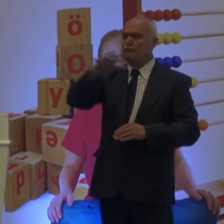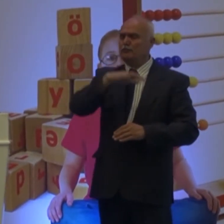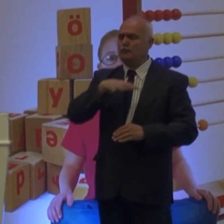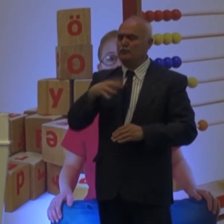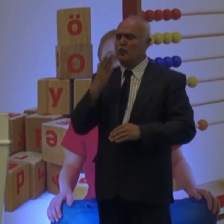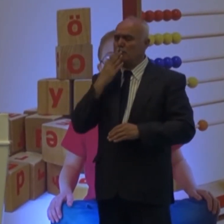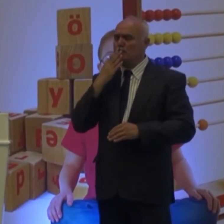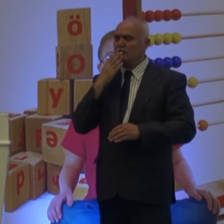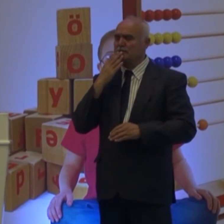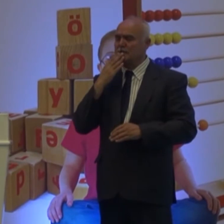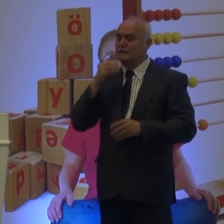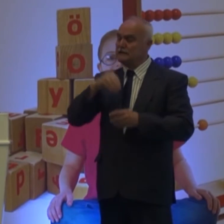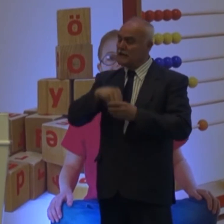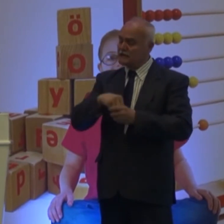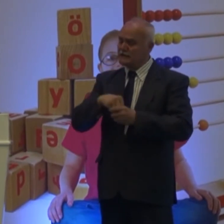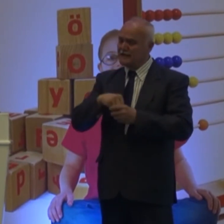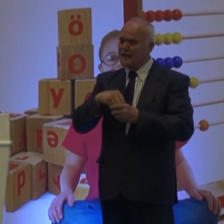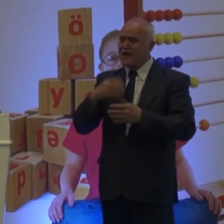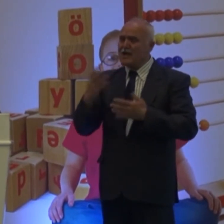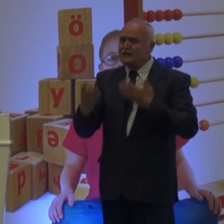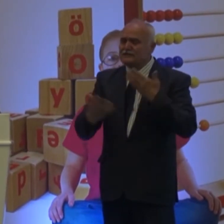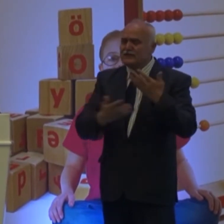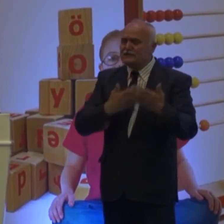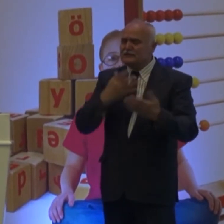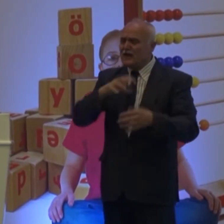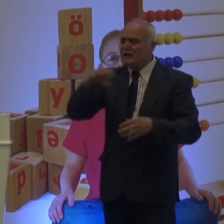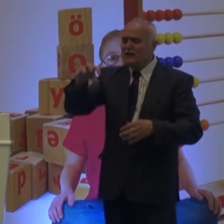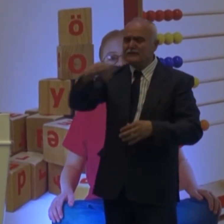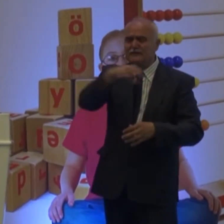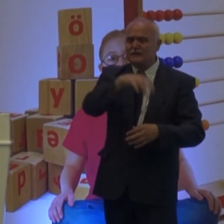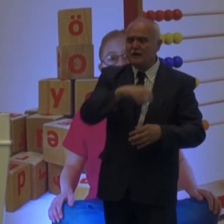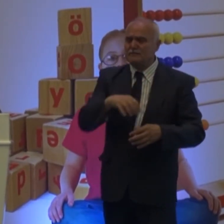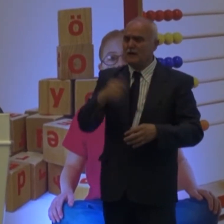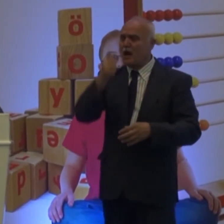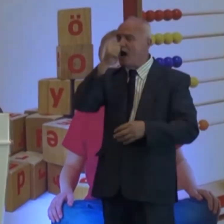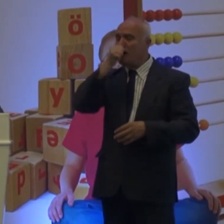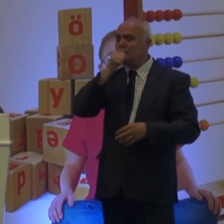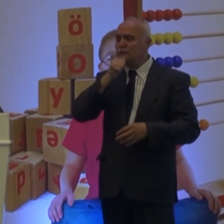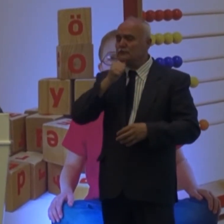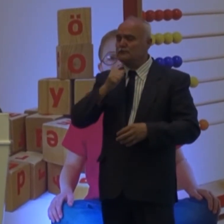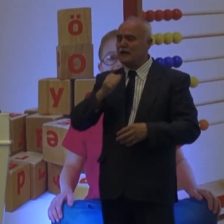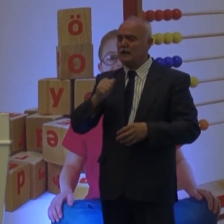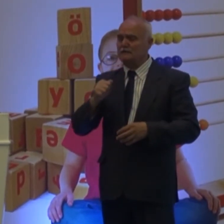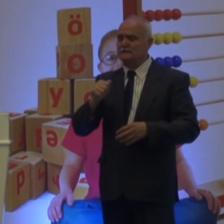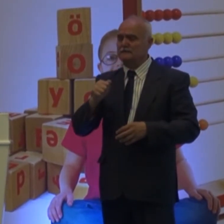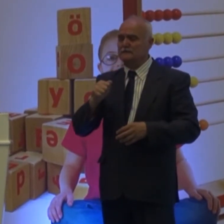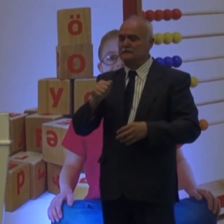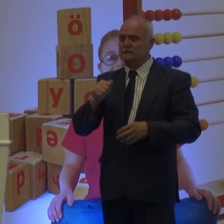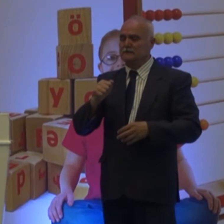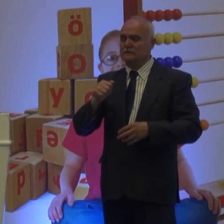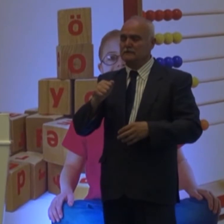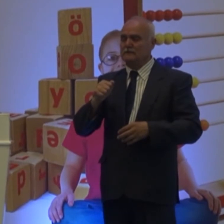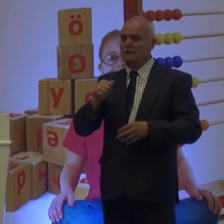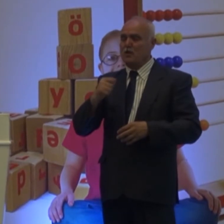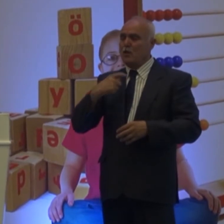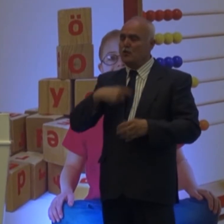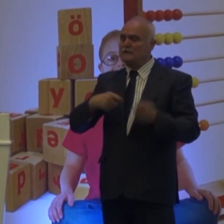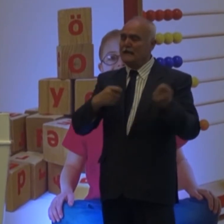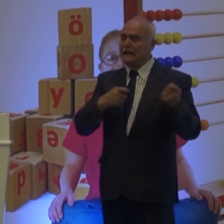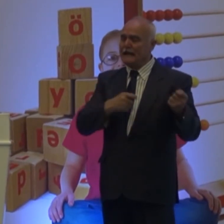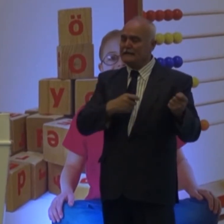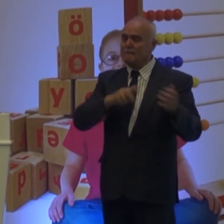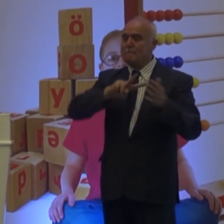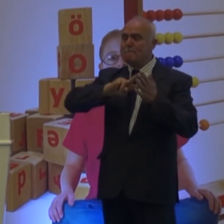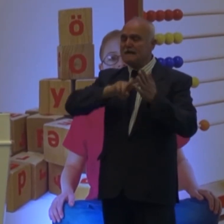okullarımıza içerisinde çeşitli alanları kapsayan 600'e yakın parçadan oluşan özel